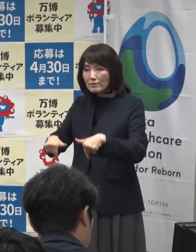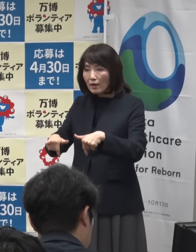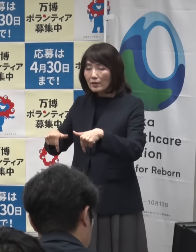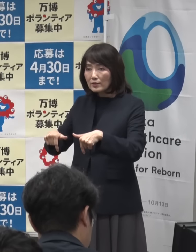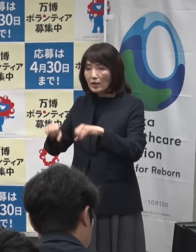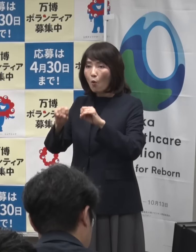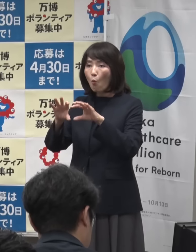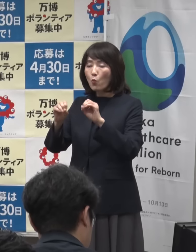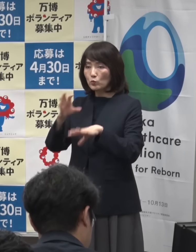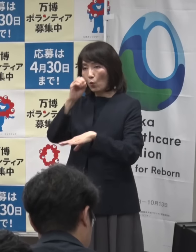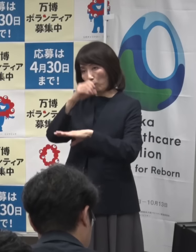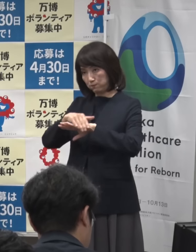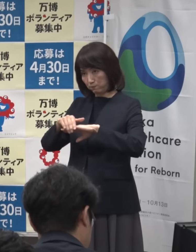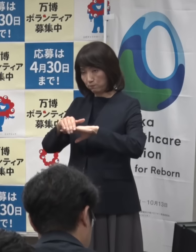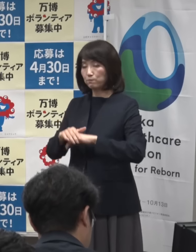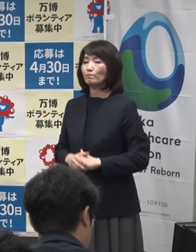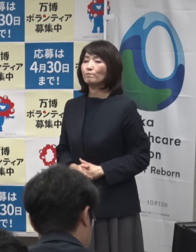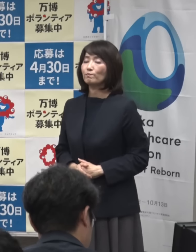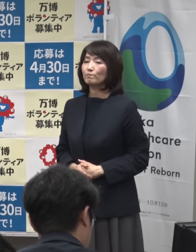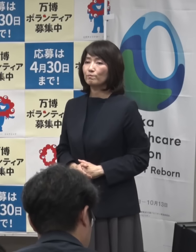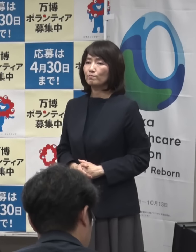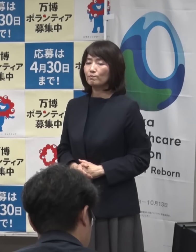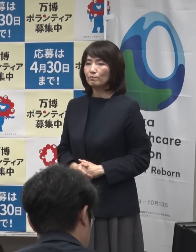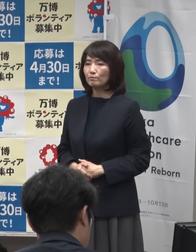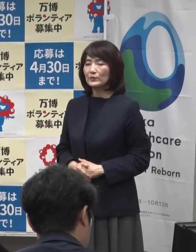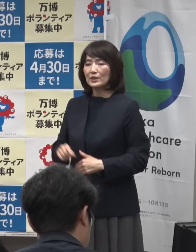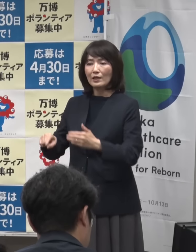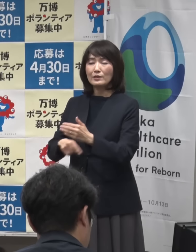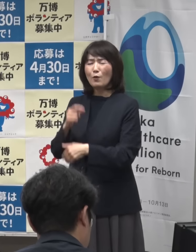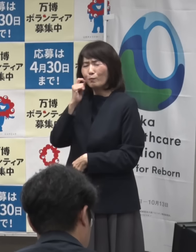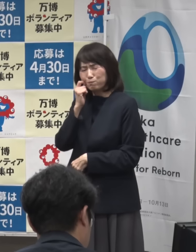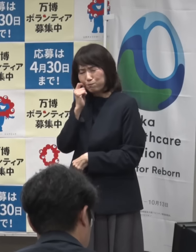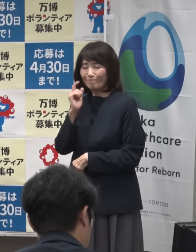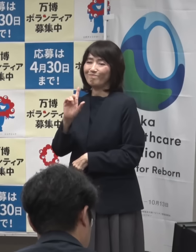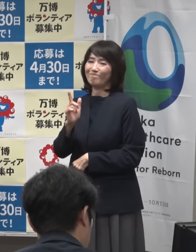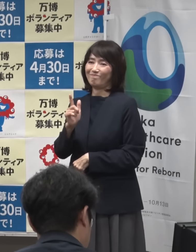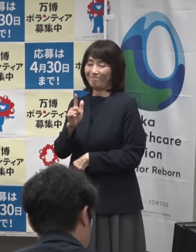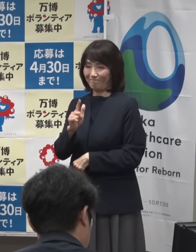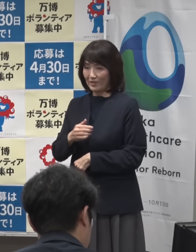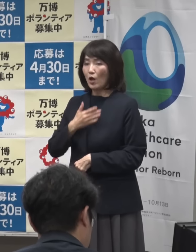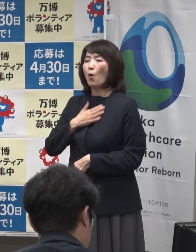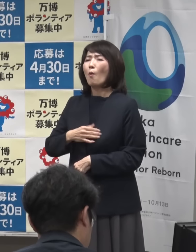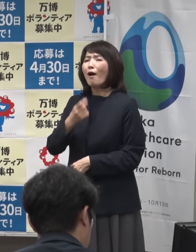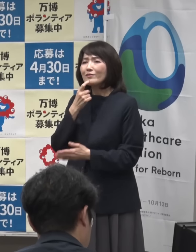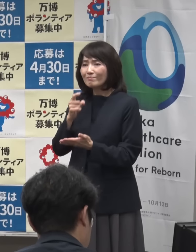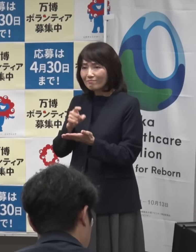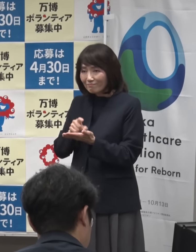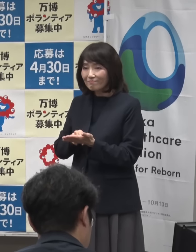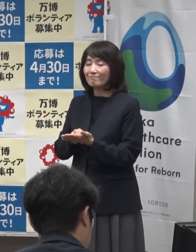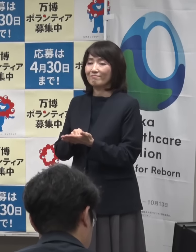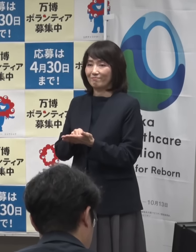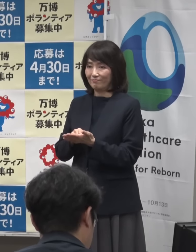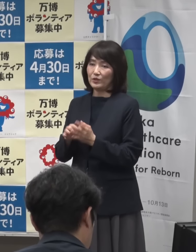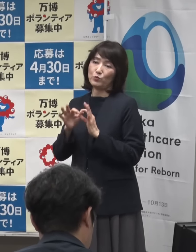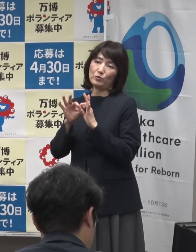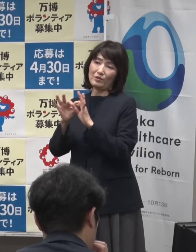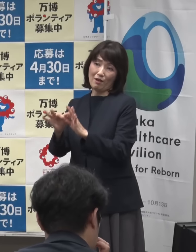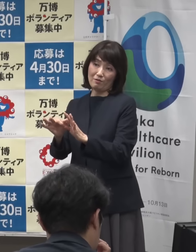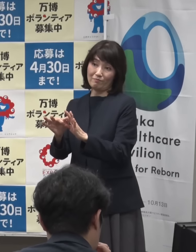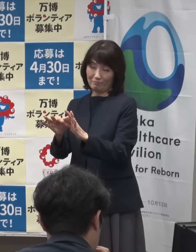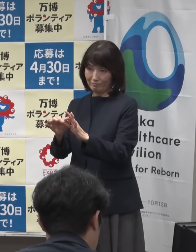。それほど難しいような中身ではなくてですね、非常に分かりやすく伝えてい